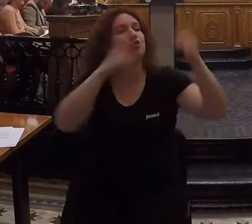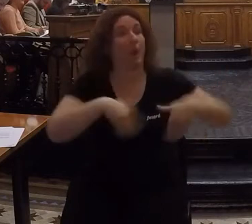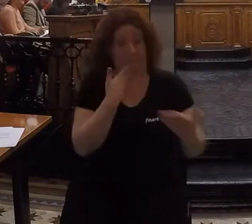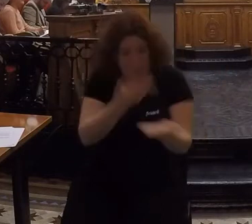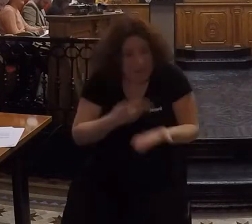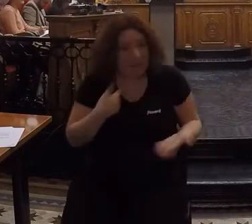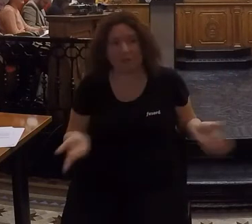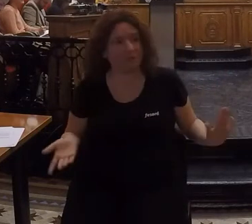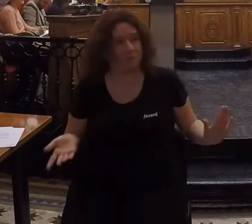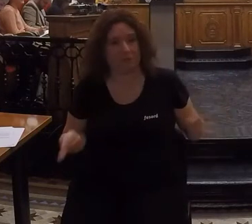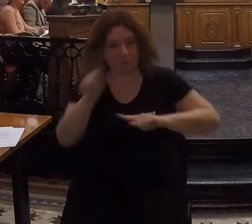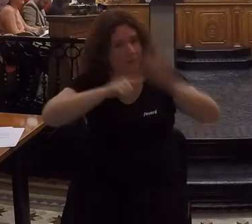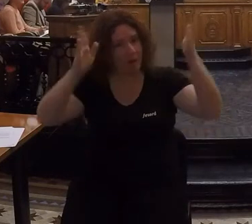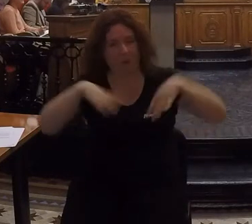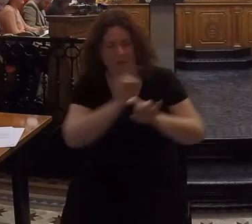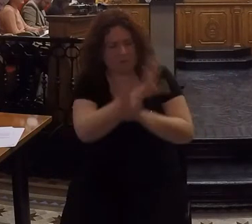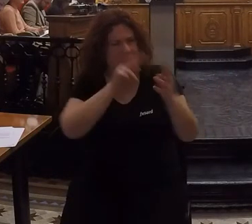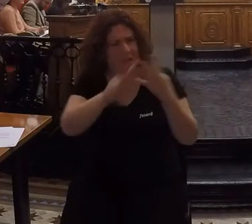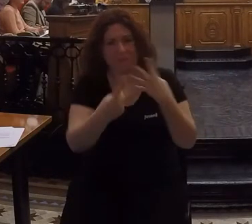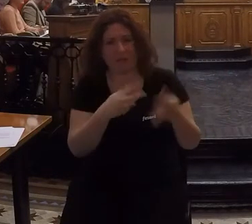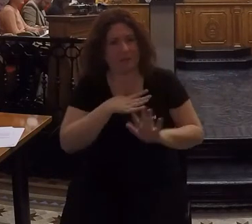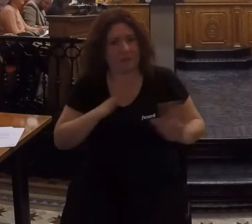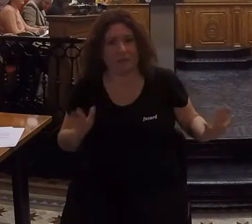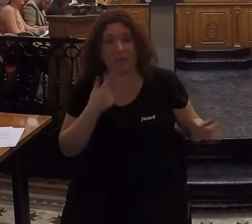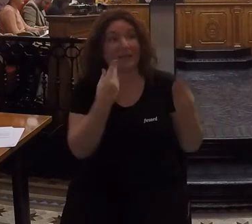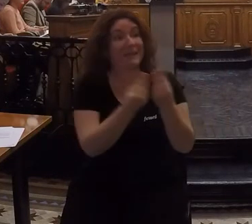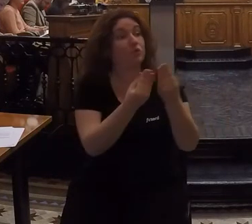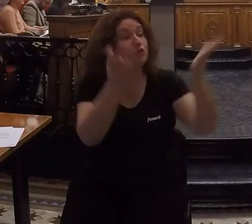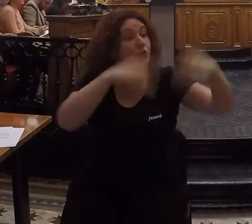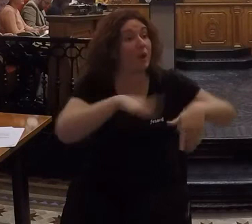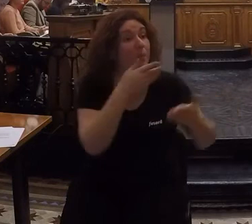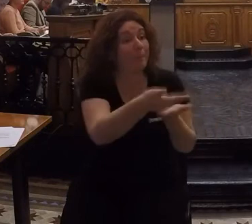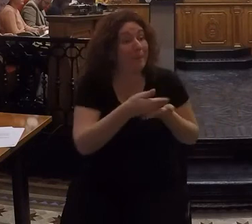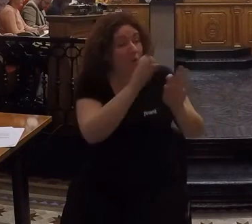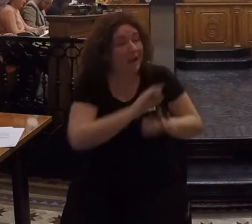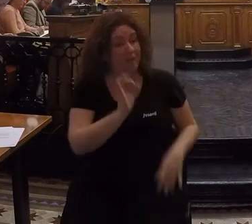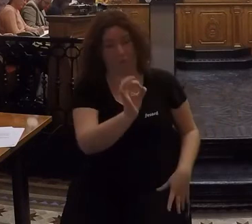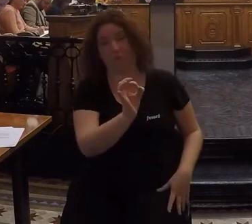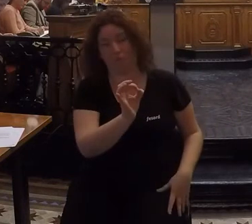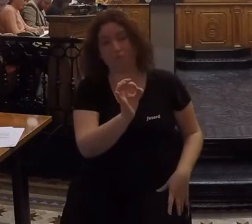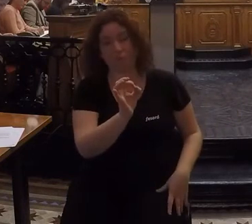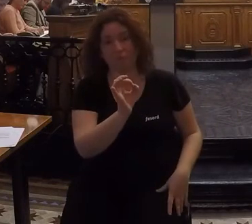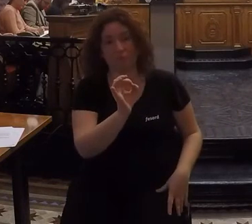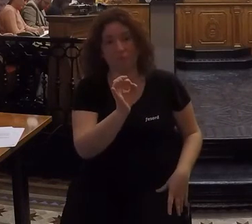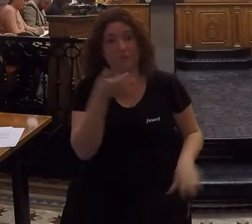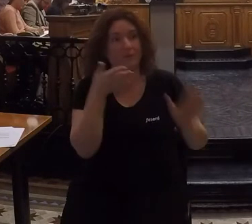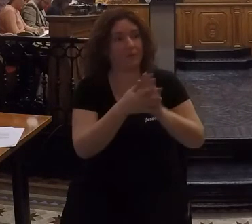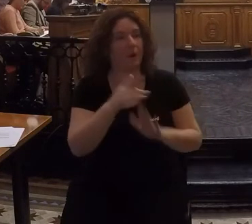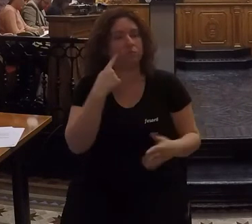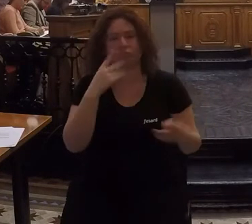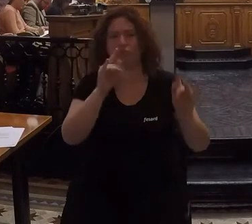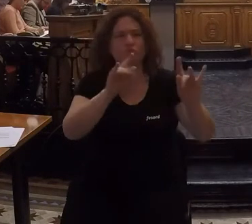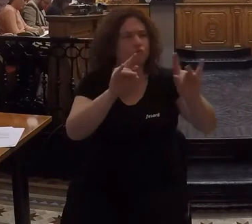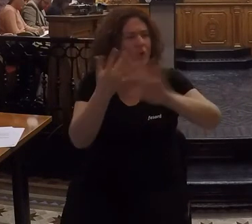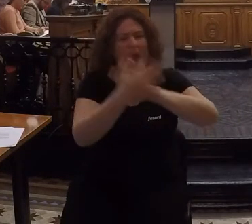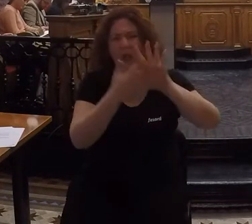pídalos. ¿Por qué no tienen los datos? ¿Por qué no los han pedido? ¿Por qué no alegan? Porque es una afirmación absolutamente